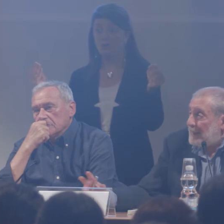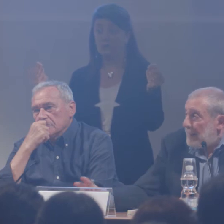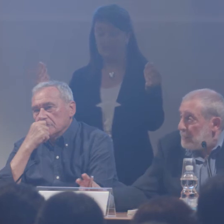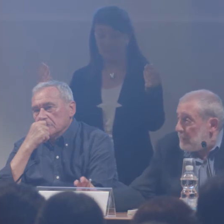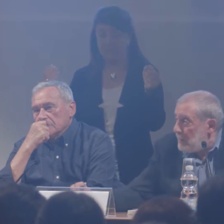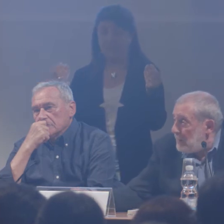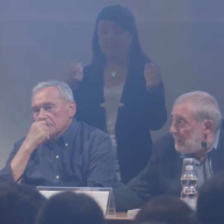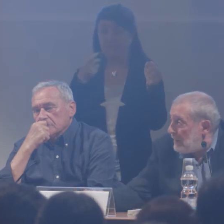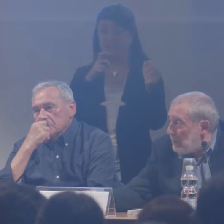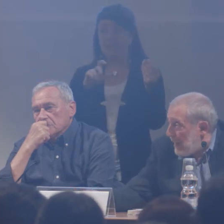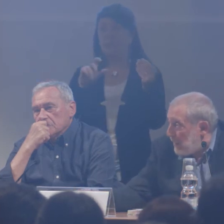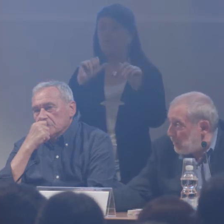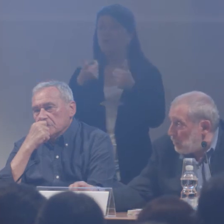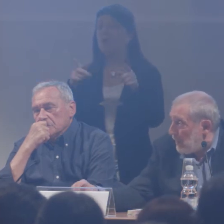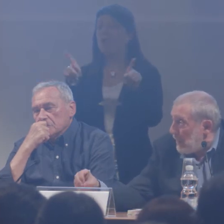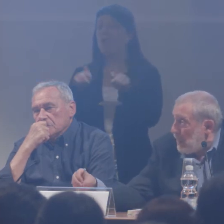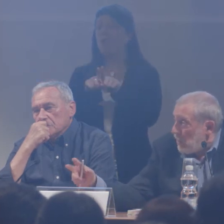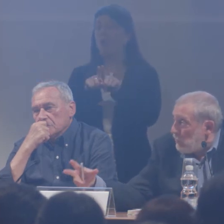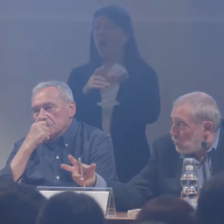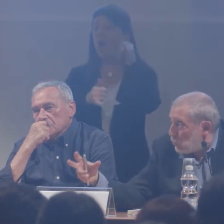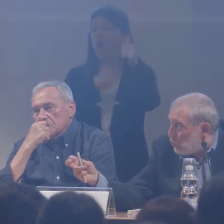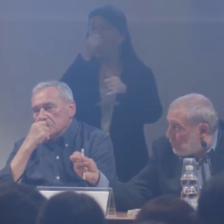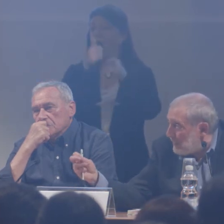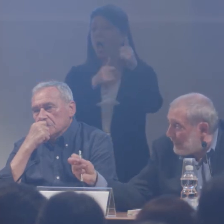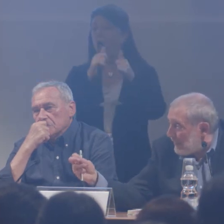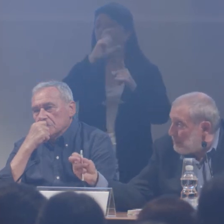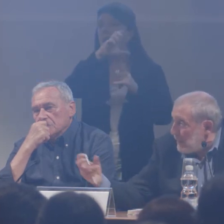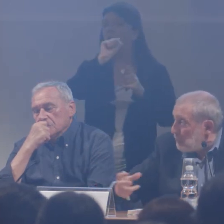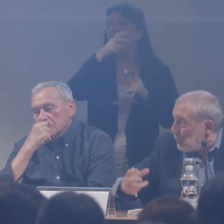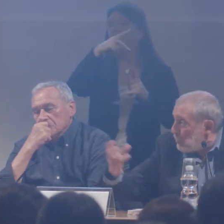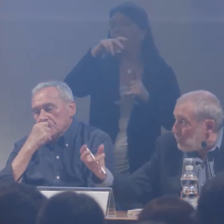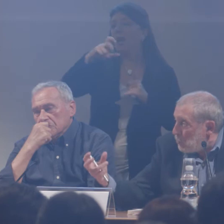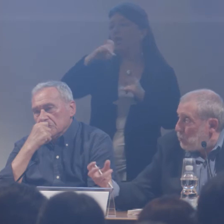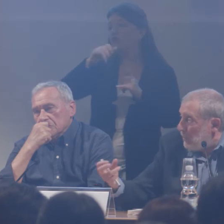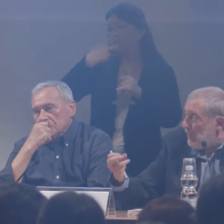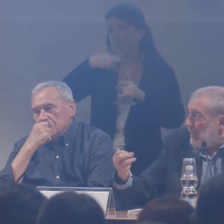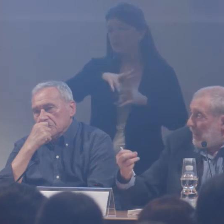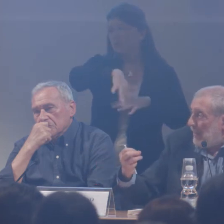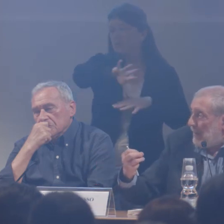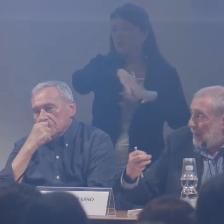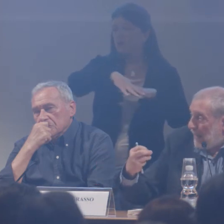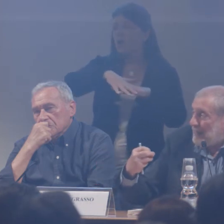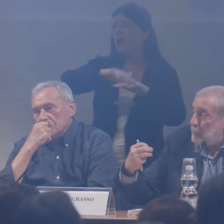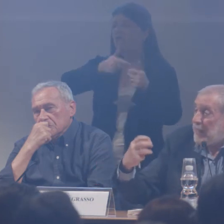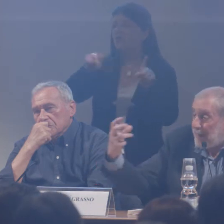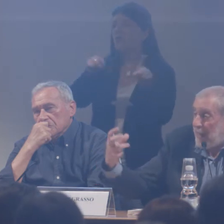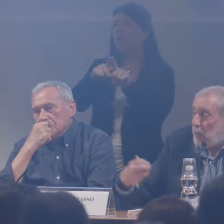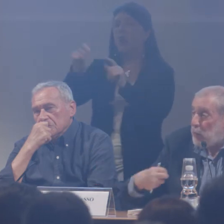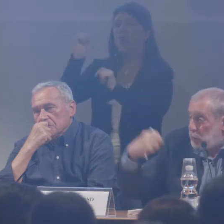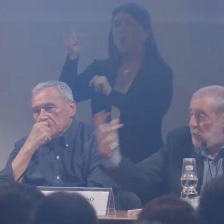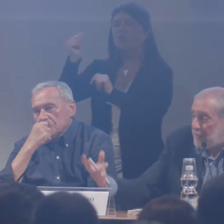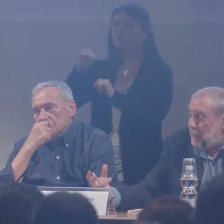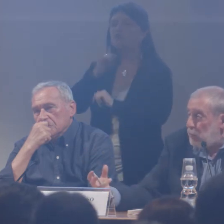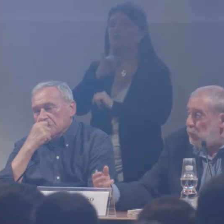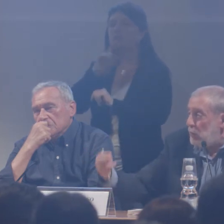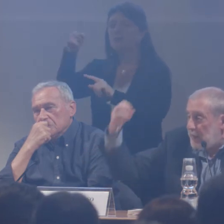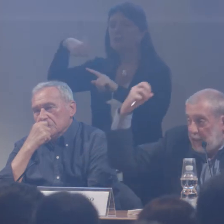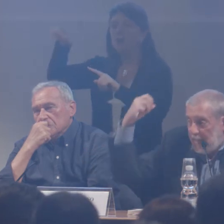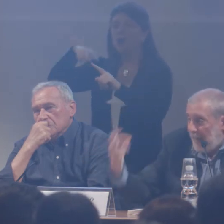fu come la strage di Capaci, cioè il nostro 11 settembre, nel momento in cui aspiravamo a uscire